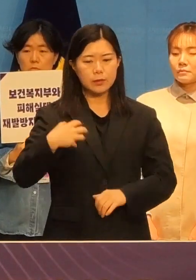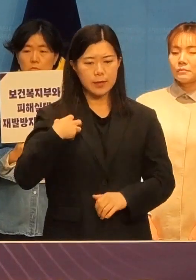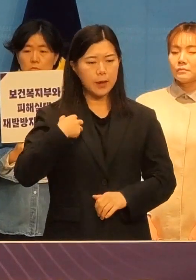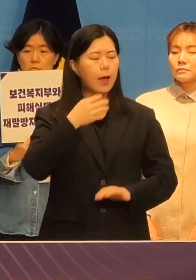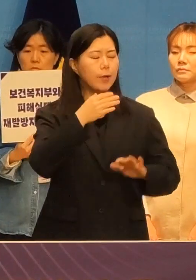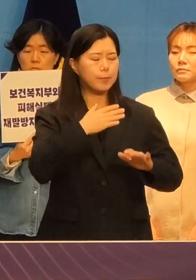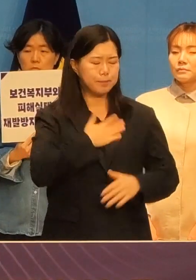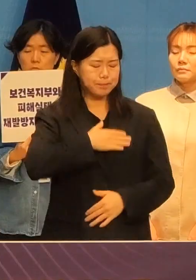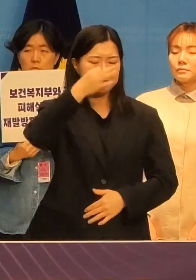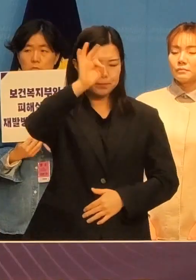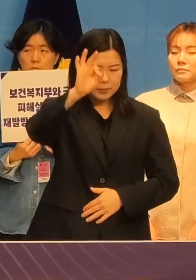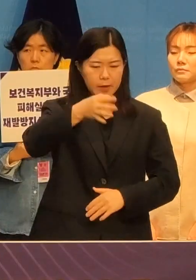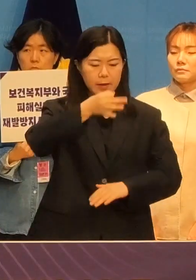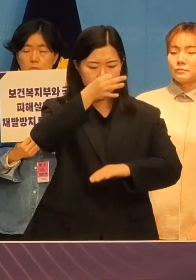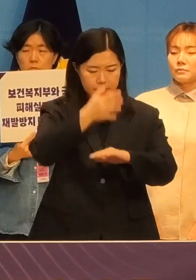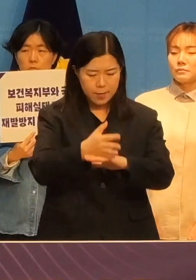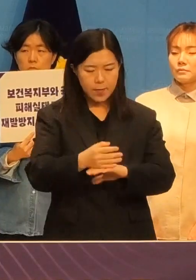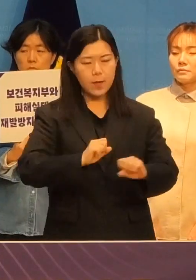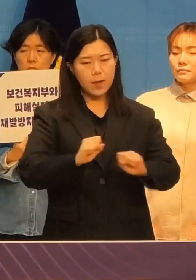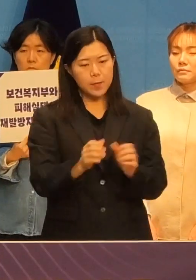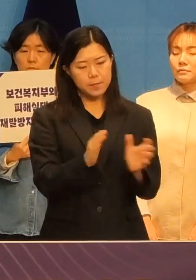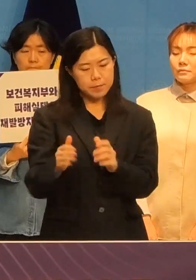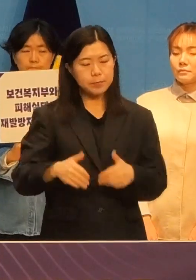인정하고 사과하고 행동해야 합니다.